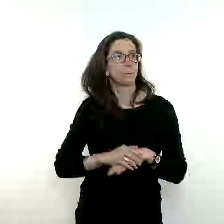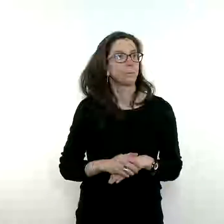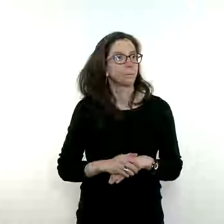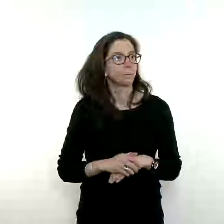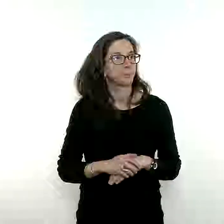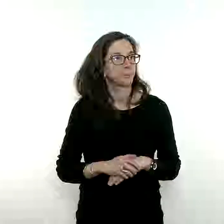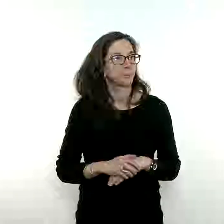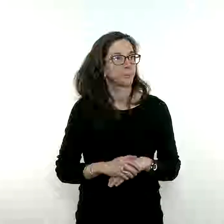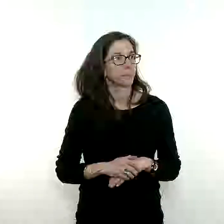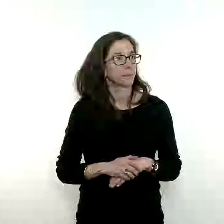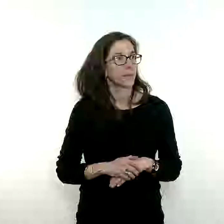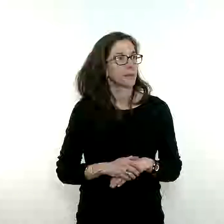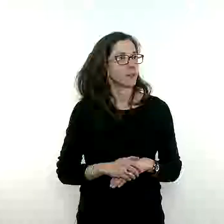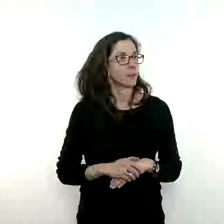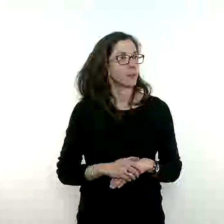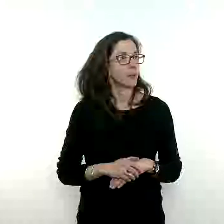Merci.